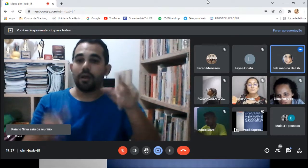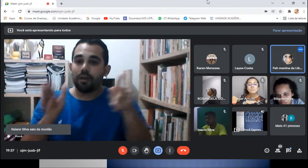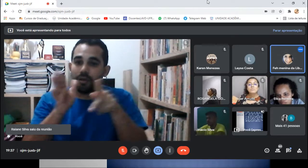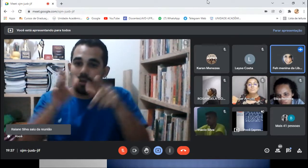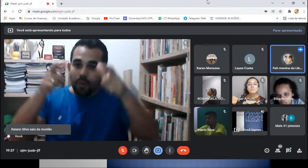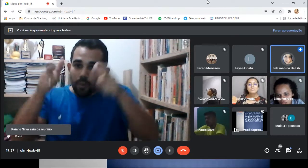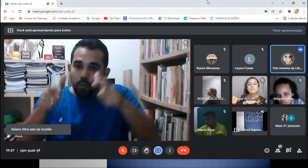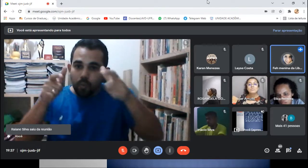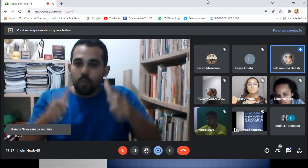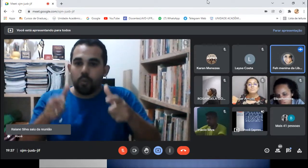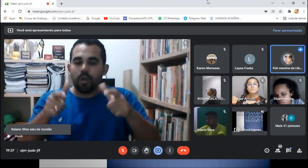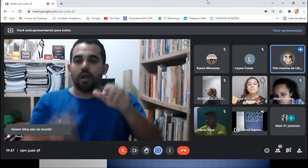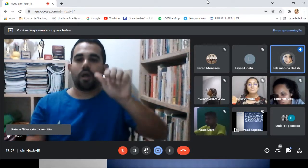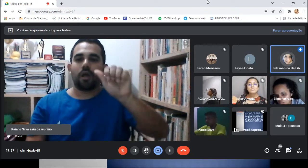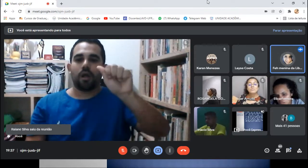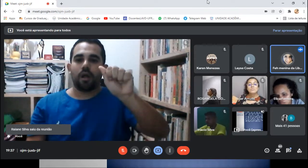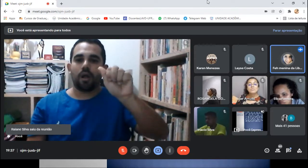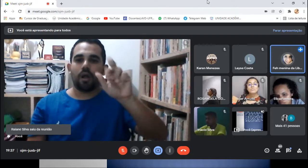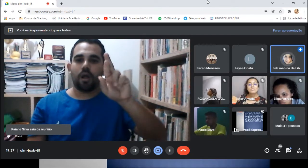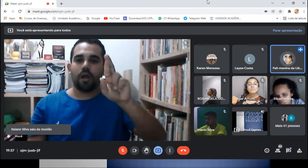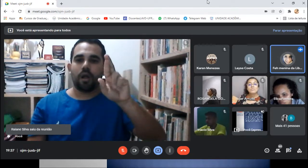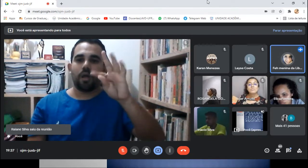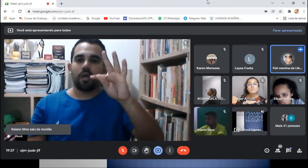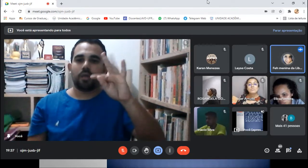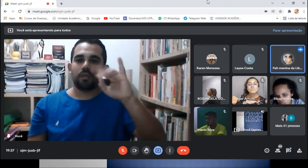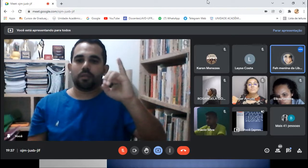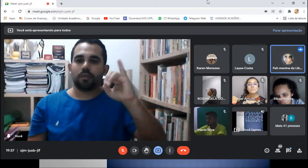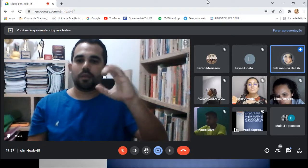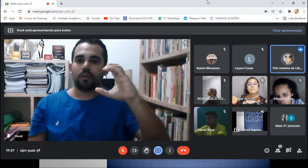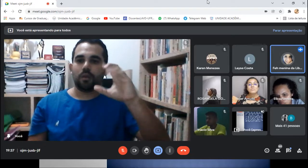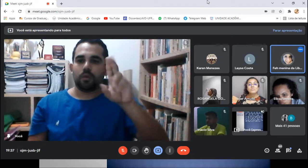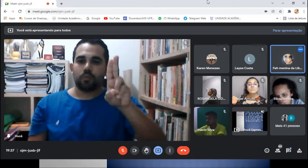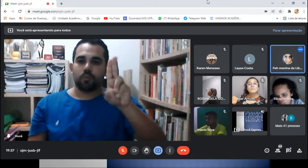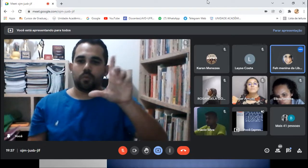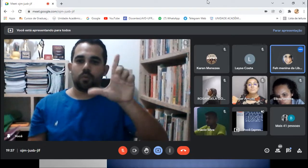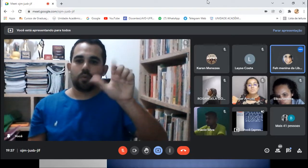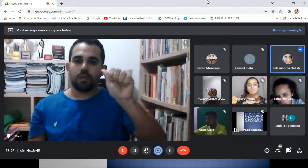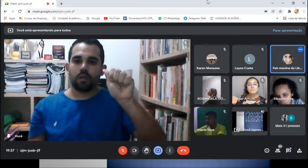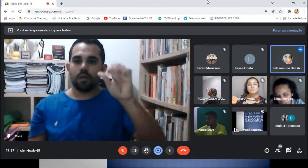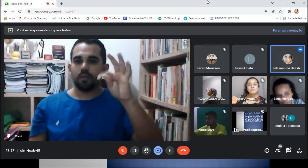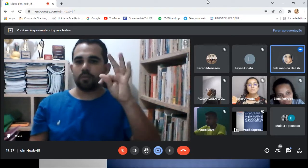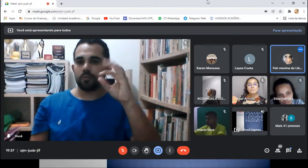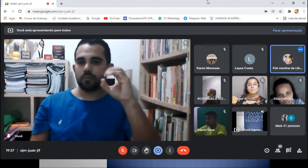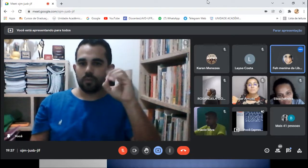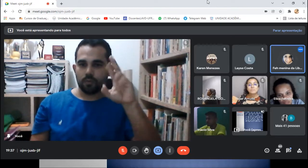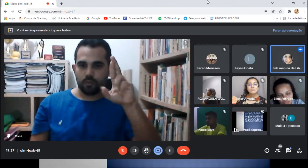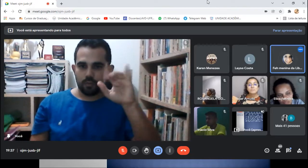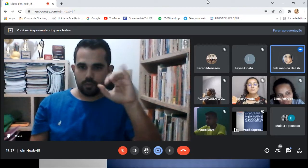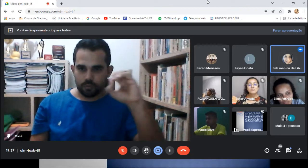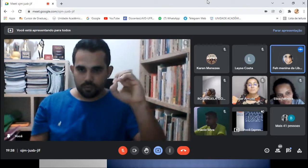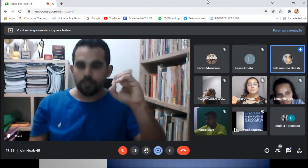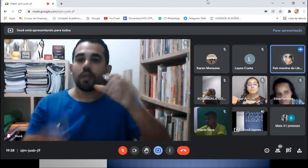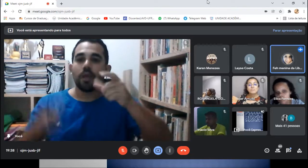Ela é assinada através das mãos, que são uma unidade articulatória. de